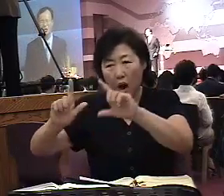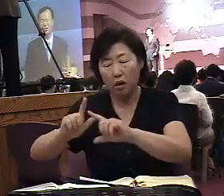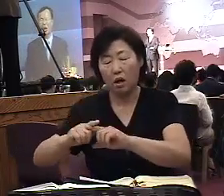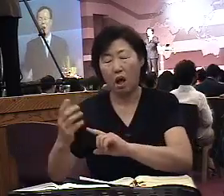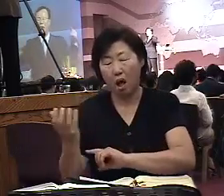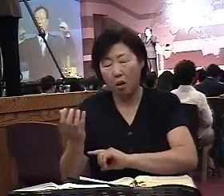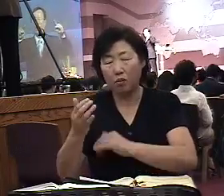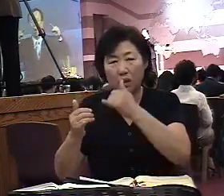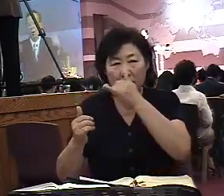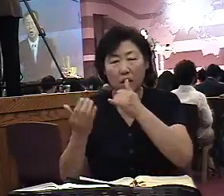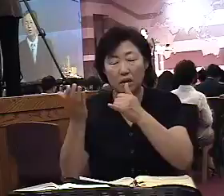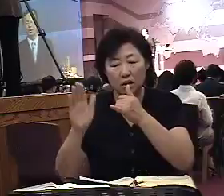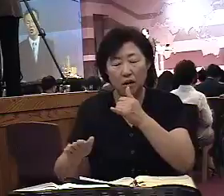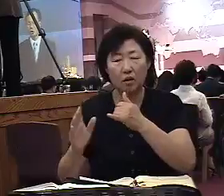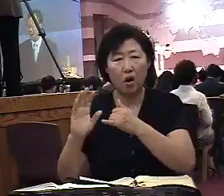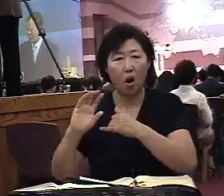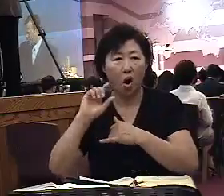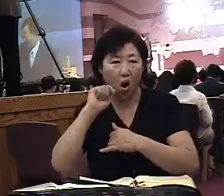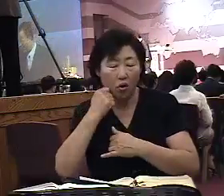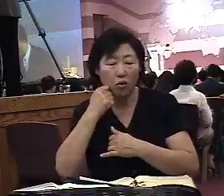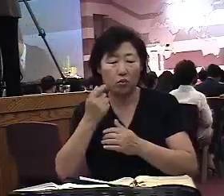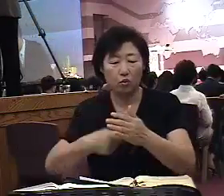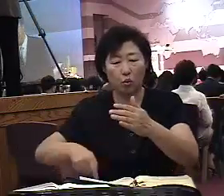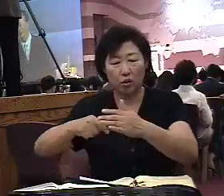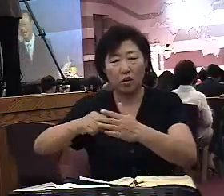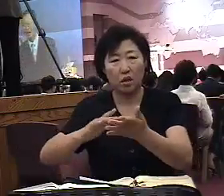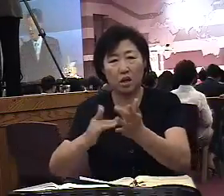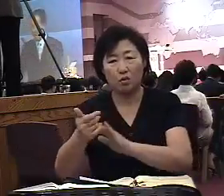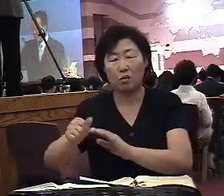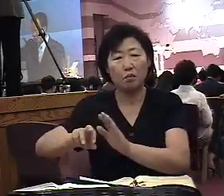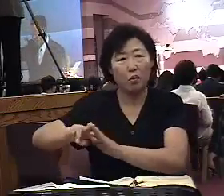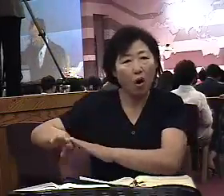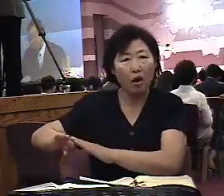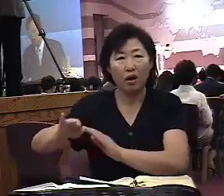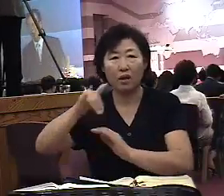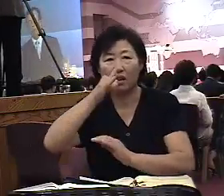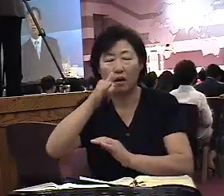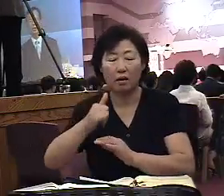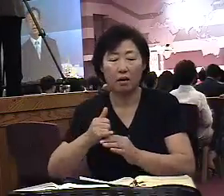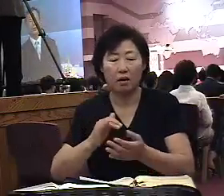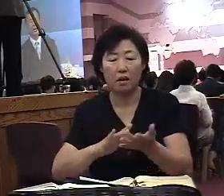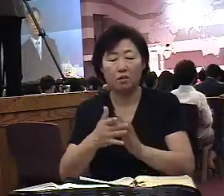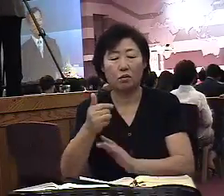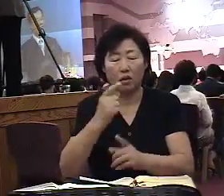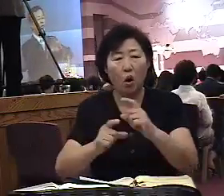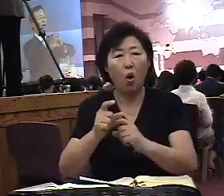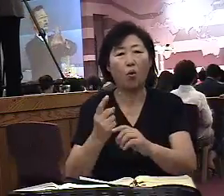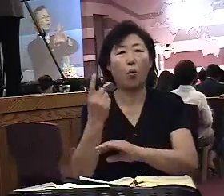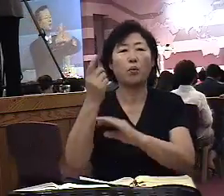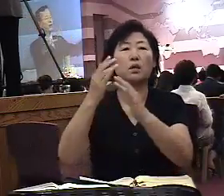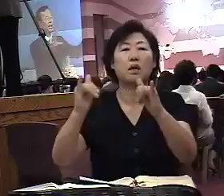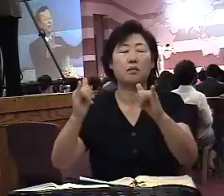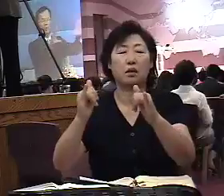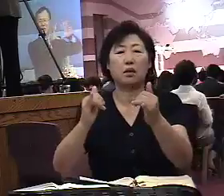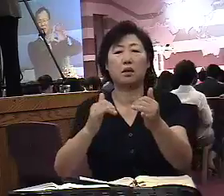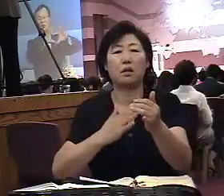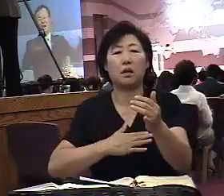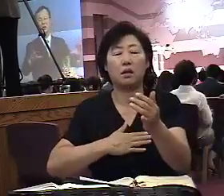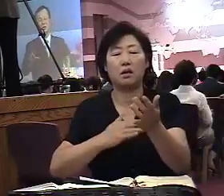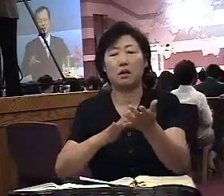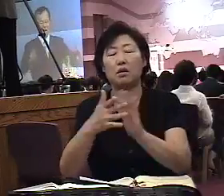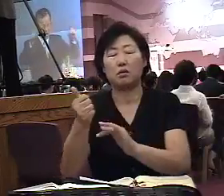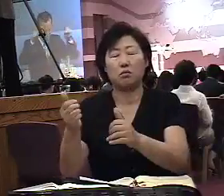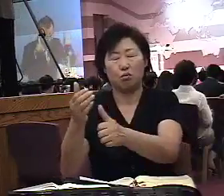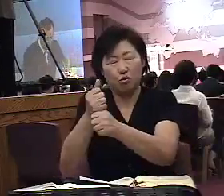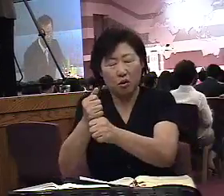아픔이 있든지 어떠한 어려움 속에서도 나는 예수님 편에 있다, 나는 예수님을 드높이는 사람이다, 나는 예수님을 붙잡고 믿음으로